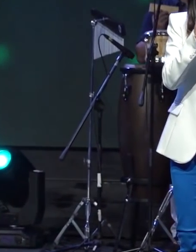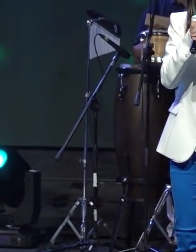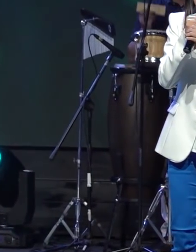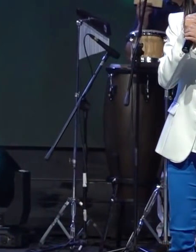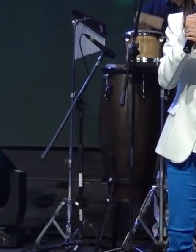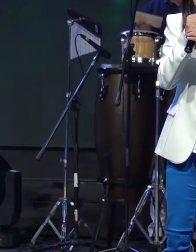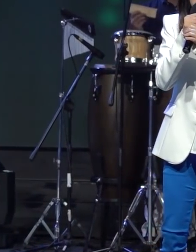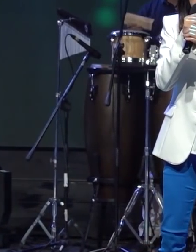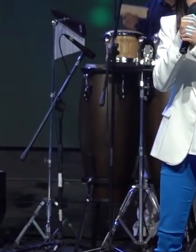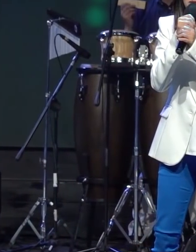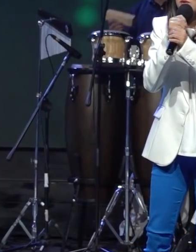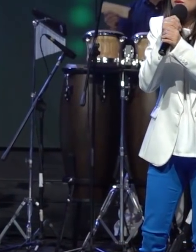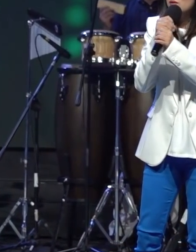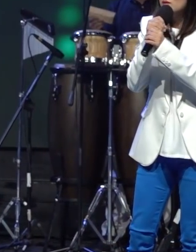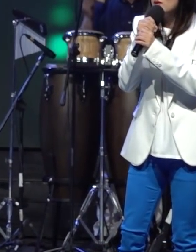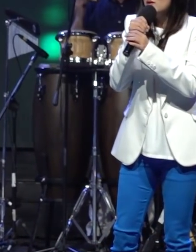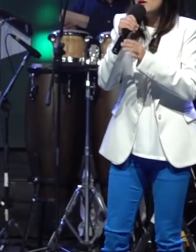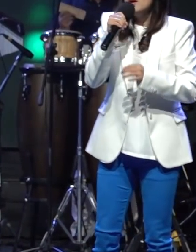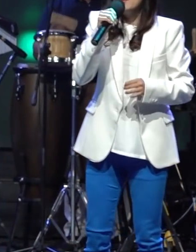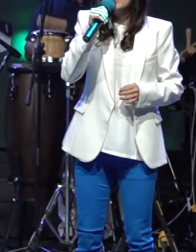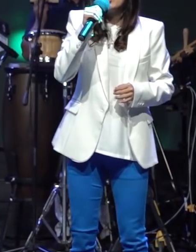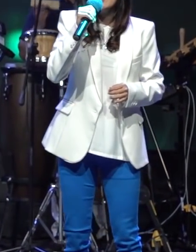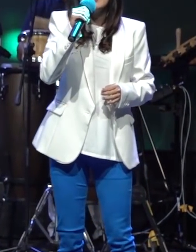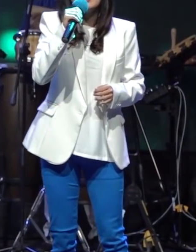sungguh ku merindu